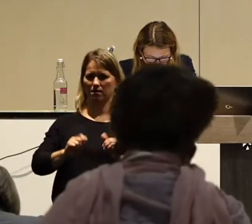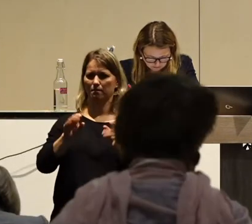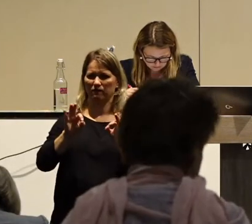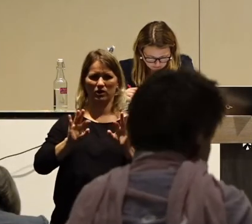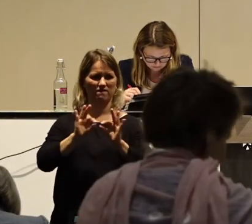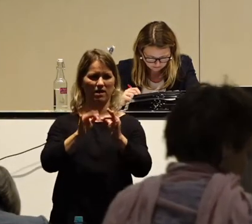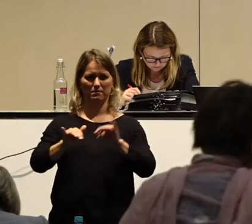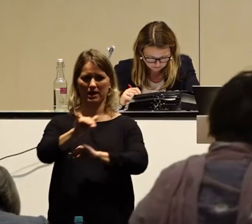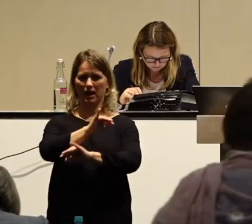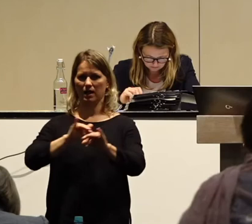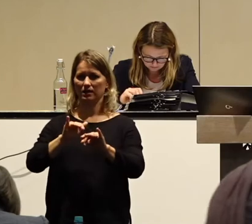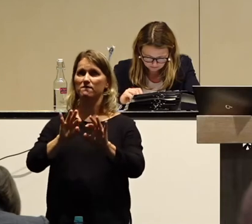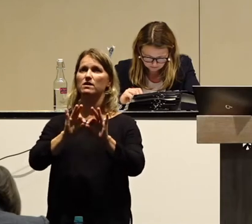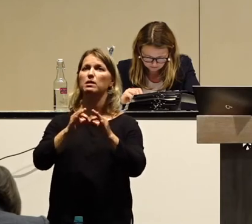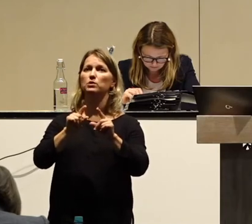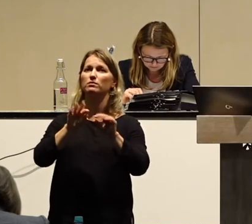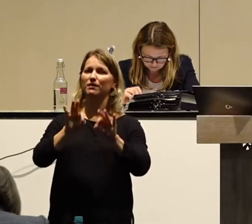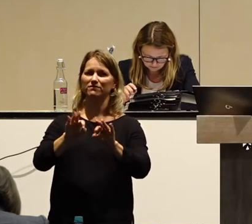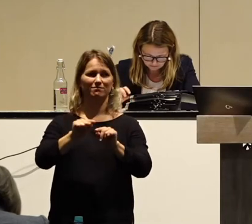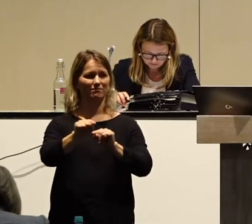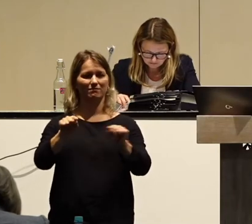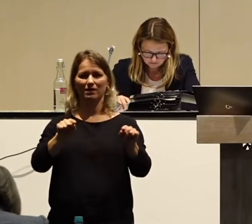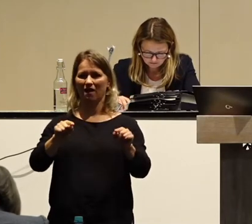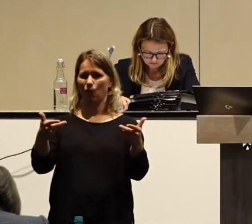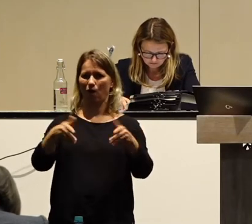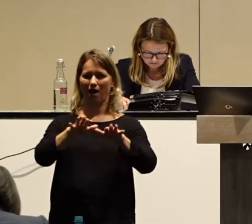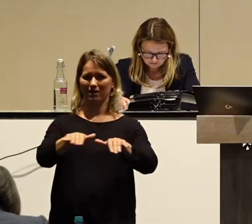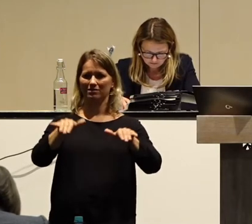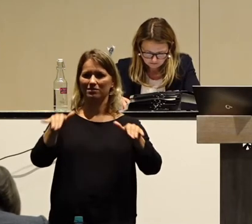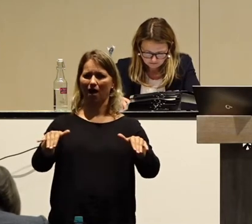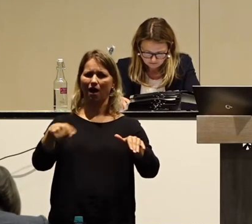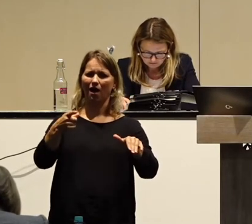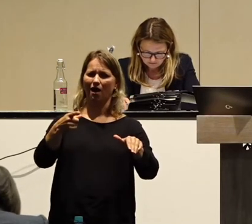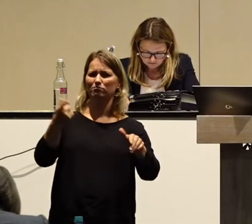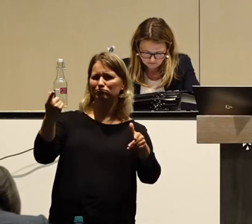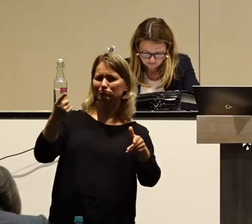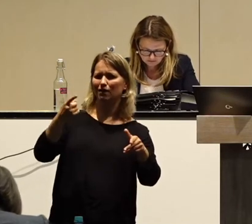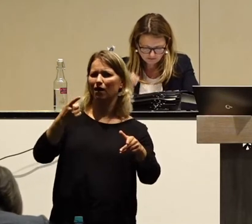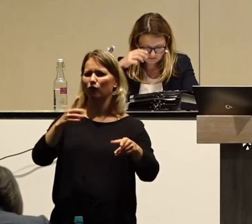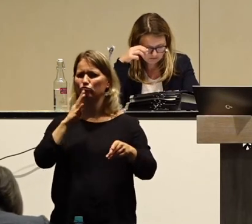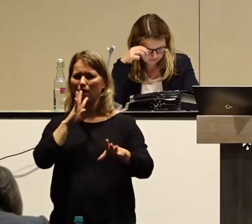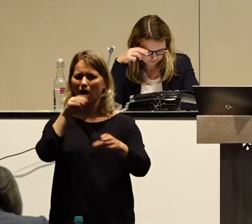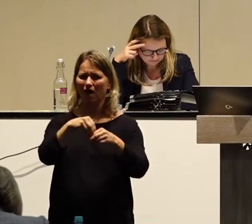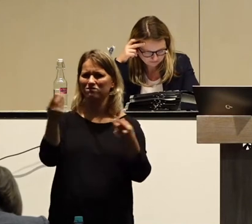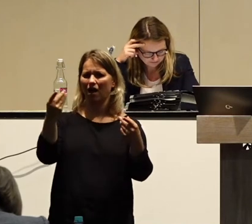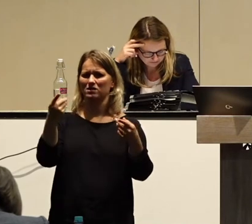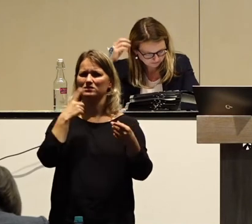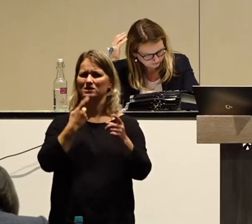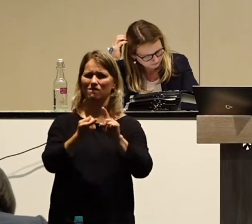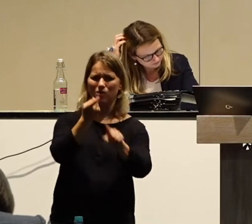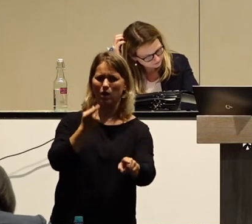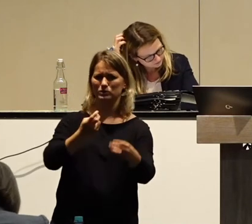immer dort, wo Kinder sind, völlig unabhängig davon, welche Nationalität, welche Sprache, ob diese